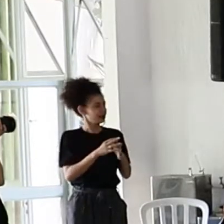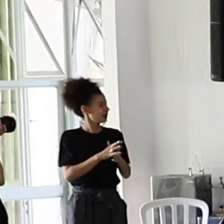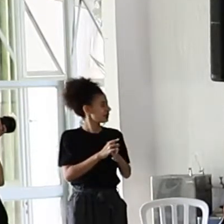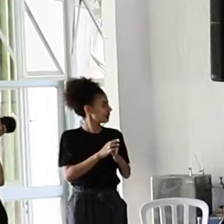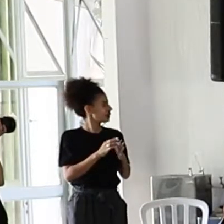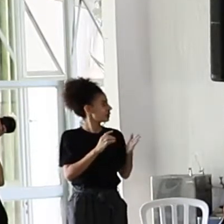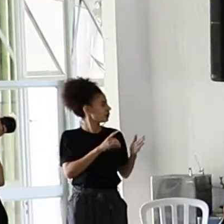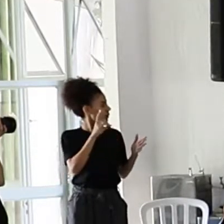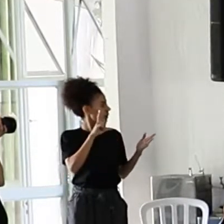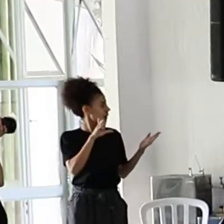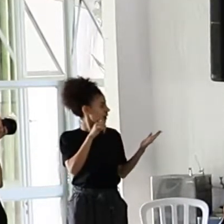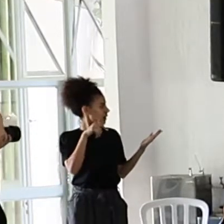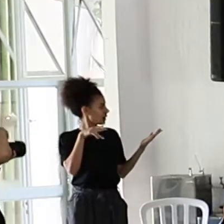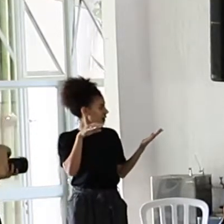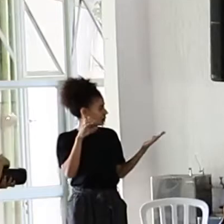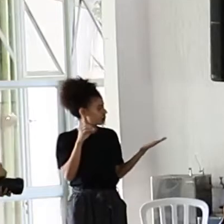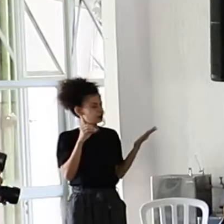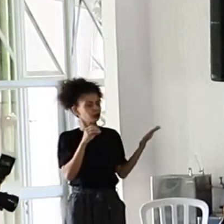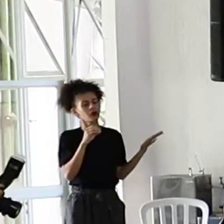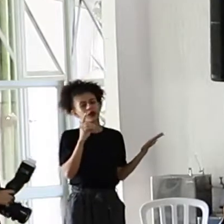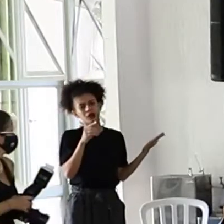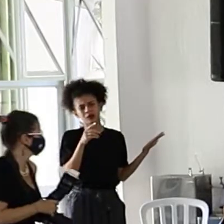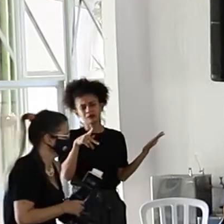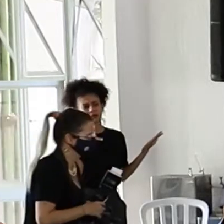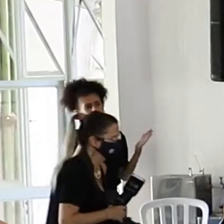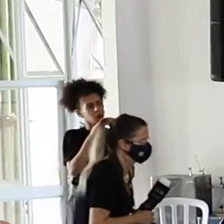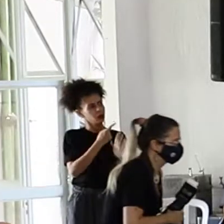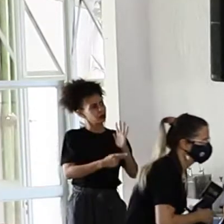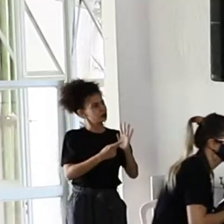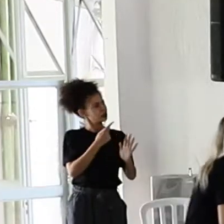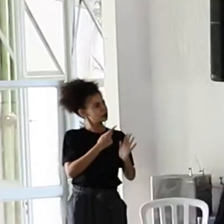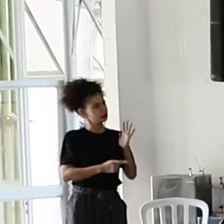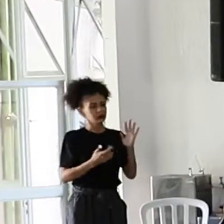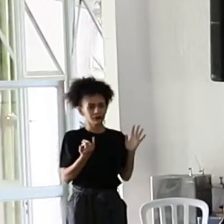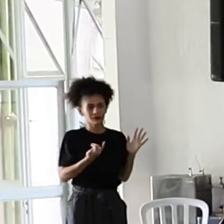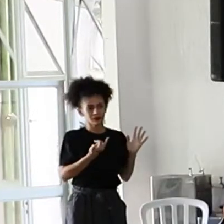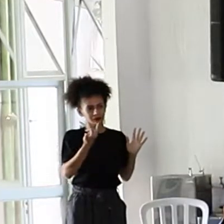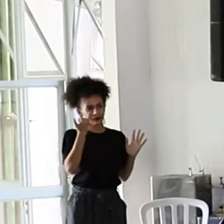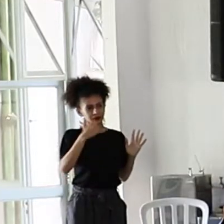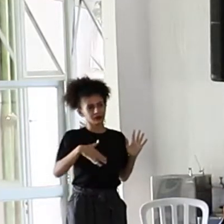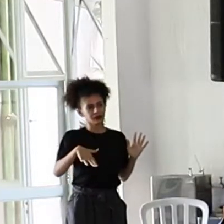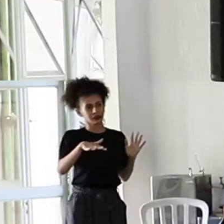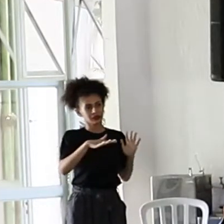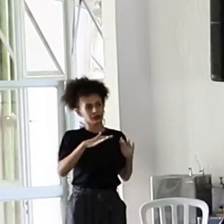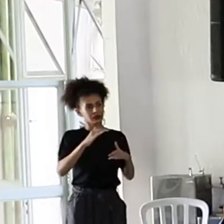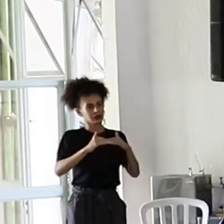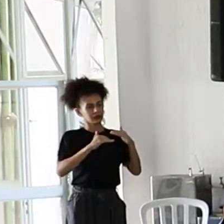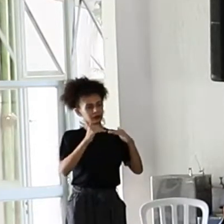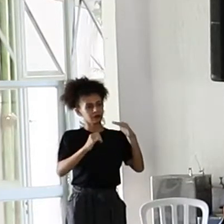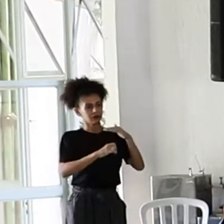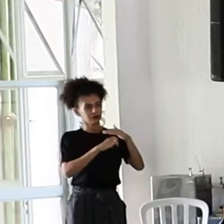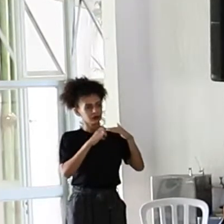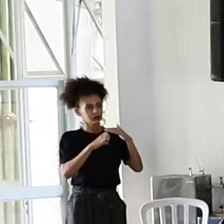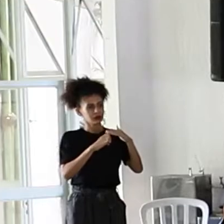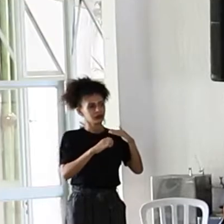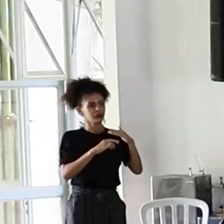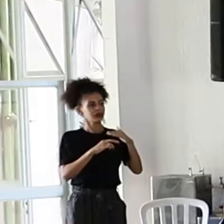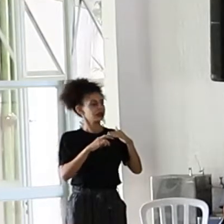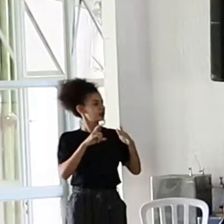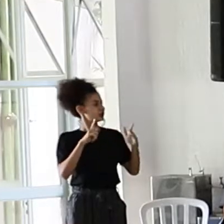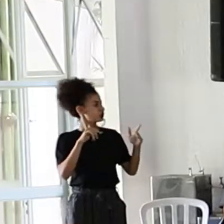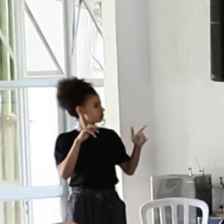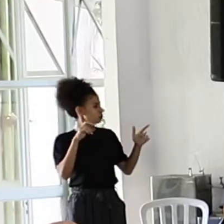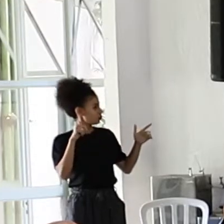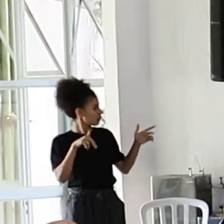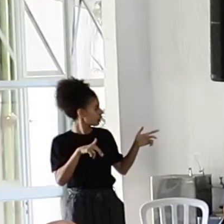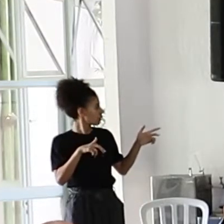o Dr Leandro que sempre tá com projetos muito importantes na área do empreendedorismo o